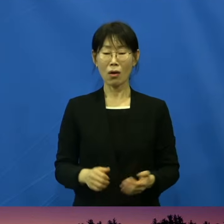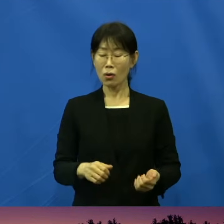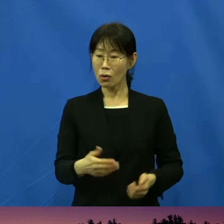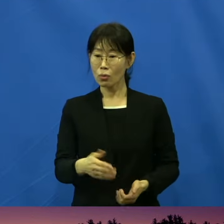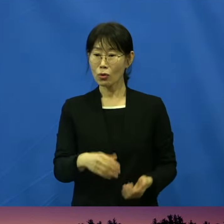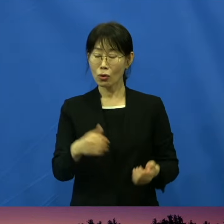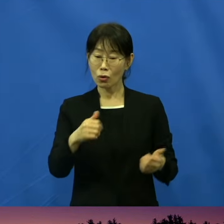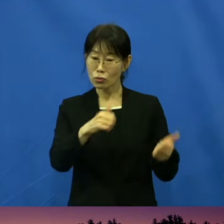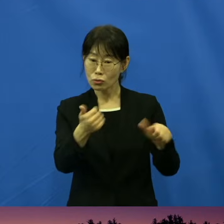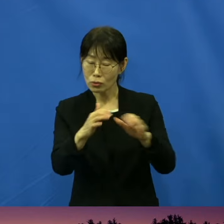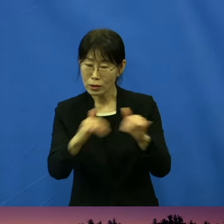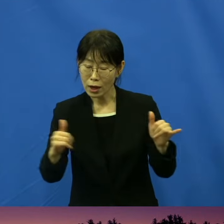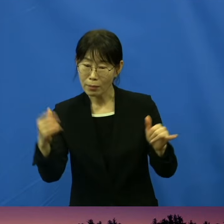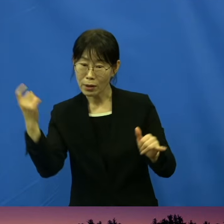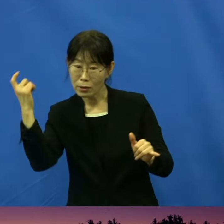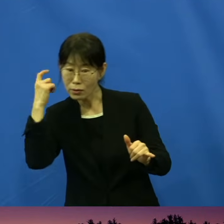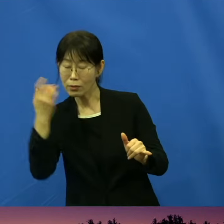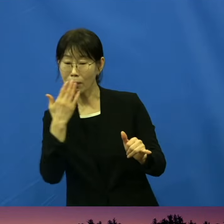들려요? 안 들리지?